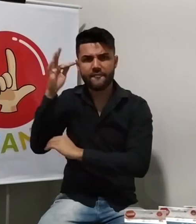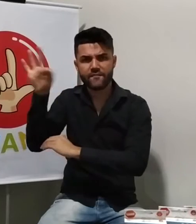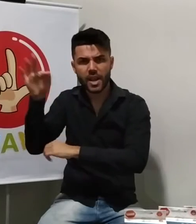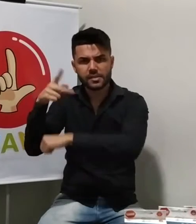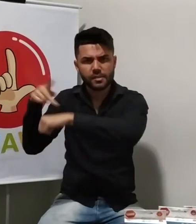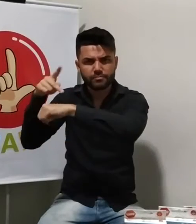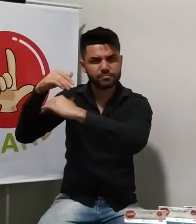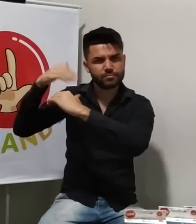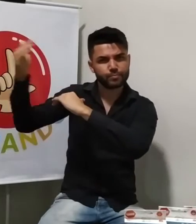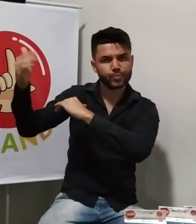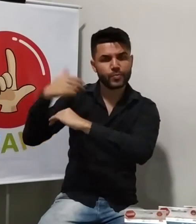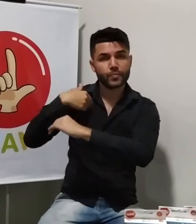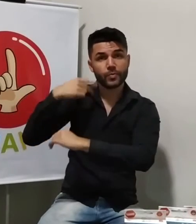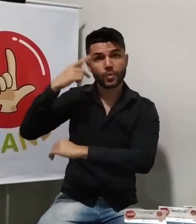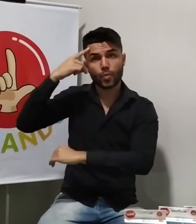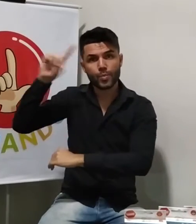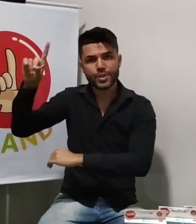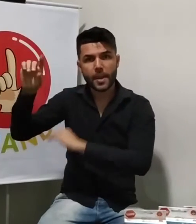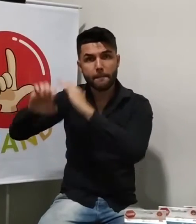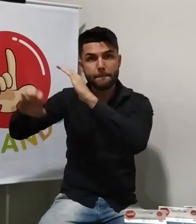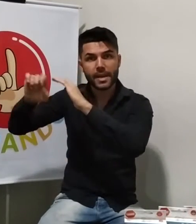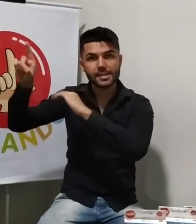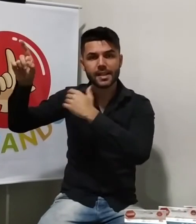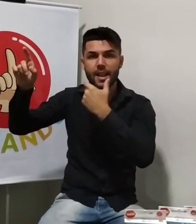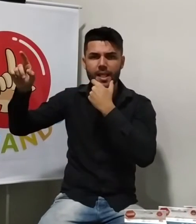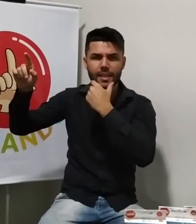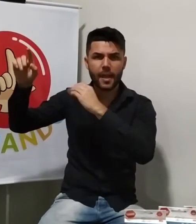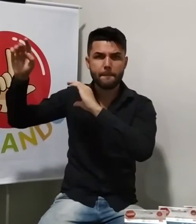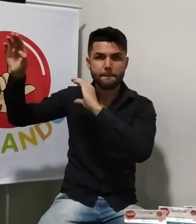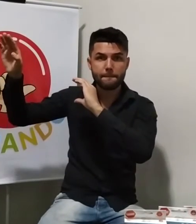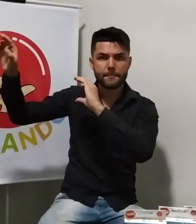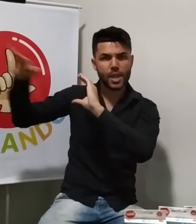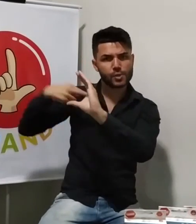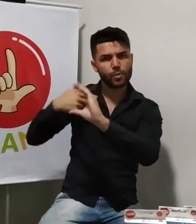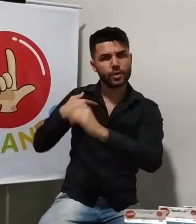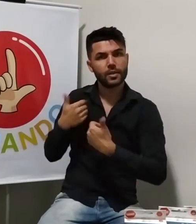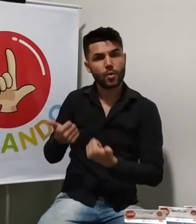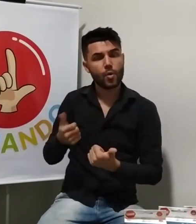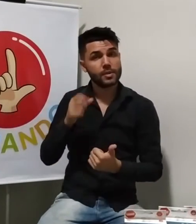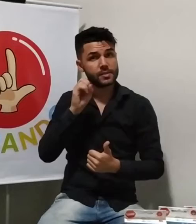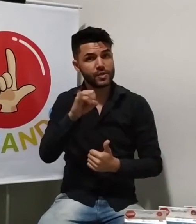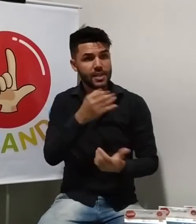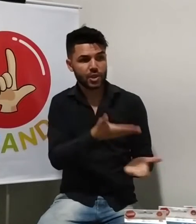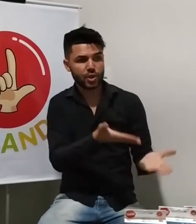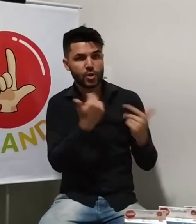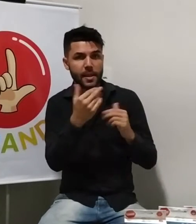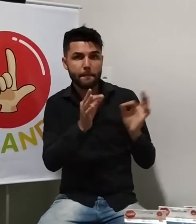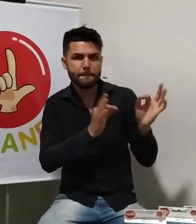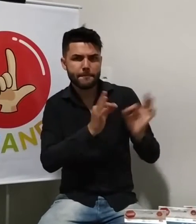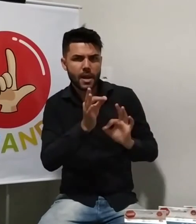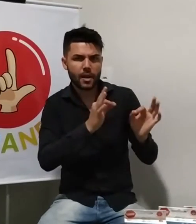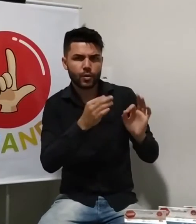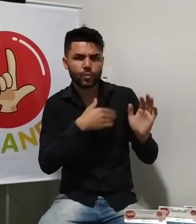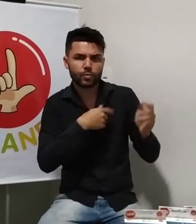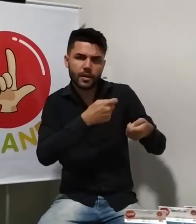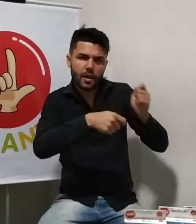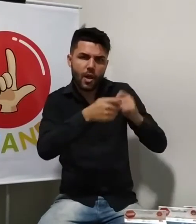ligando pro Brasil. Eu falei, não, você pode levar 2.000 joguinhos do nosso portfólio, você pode representar a gente no Brasil. O pessoal que tá ouvindo, às vezes ele pensa, eu